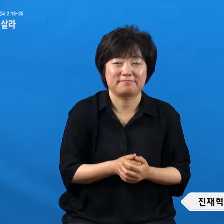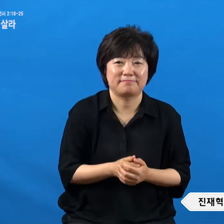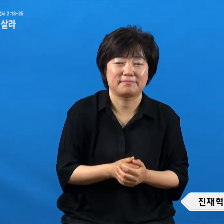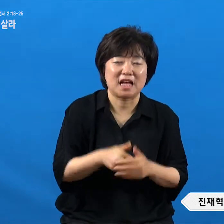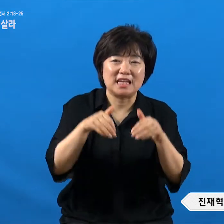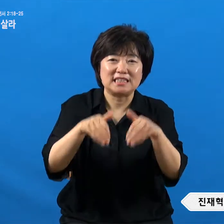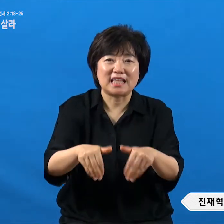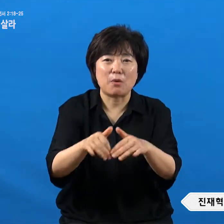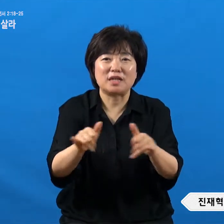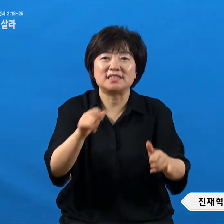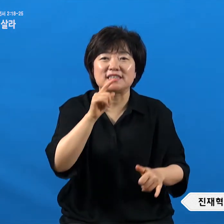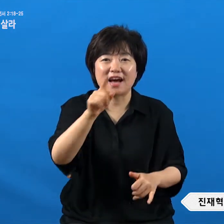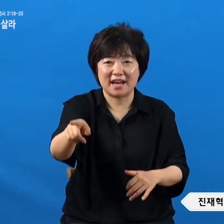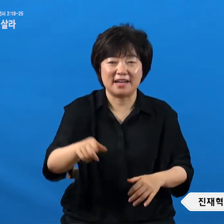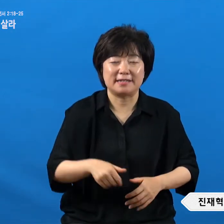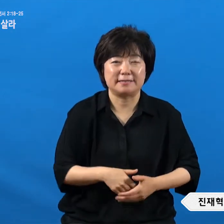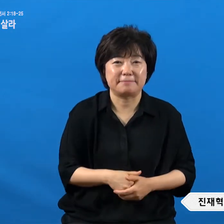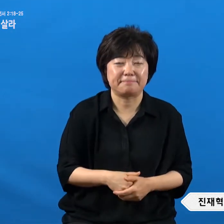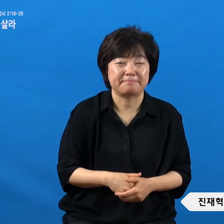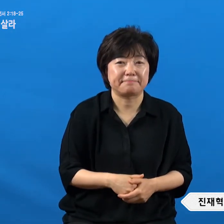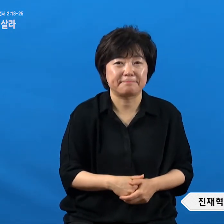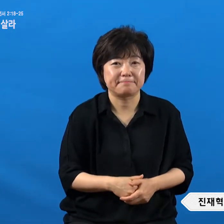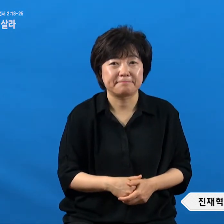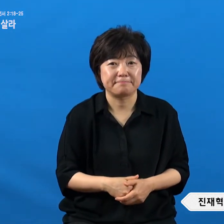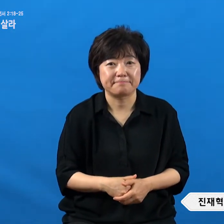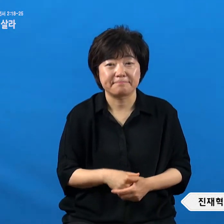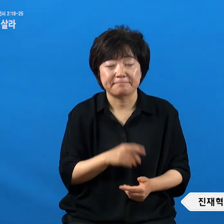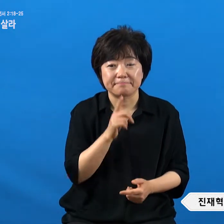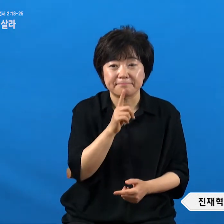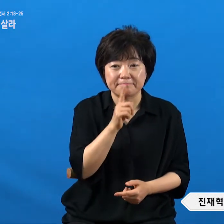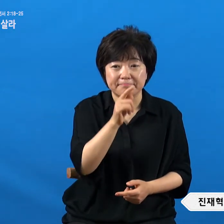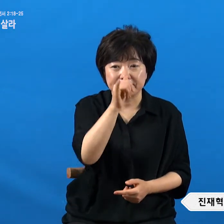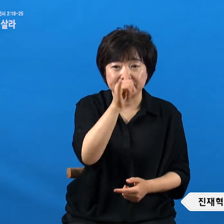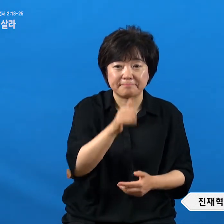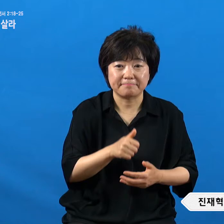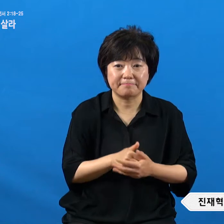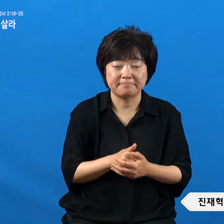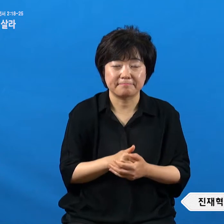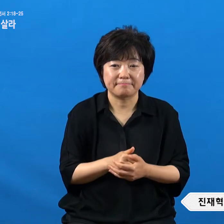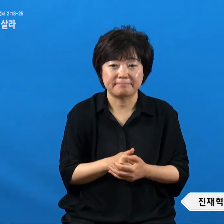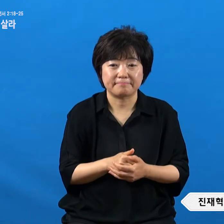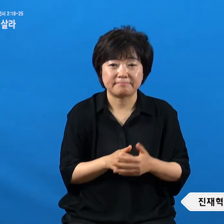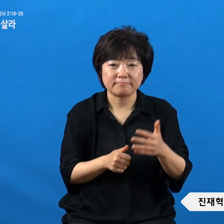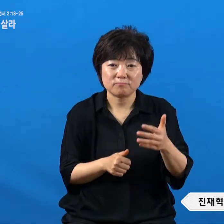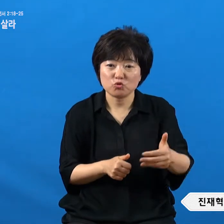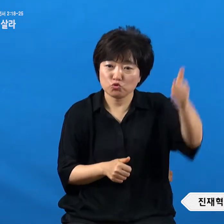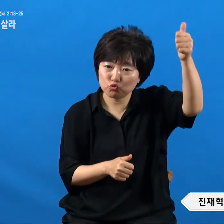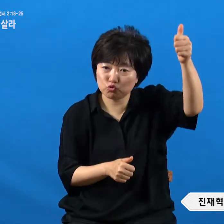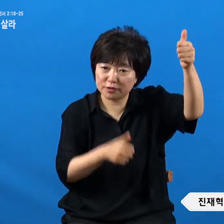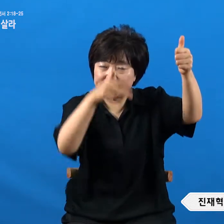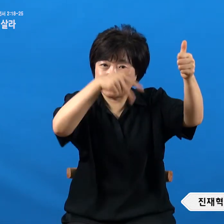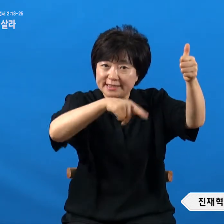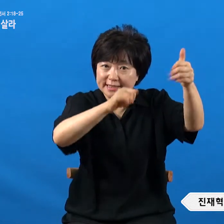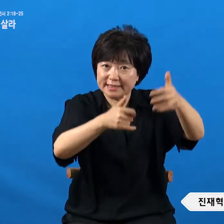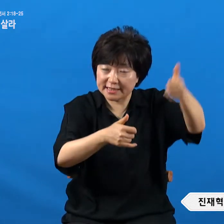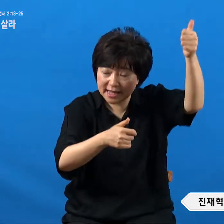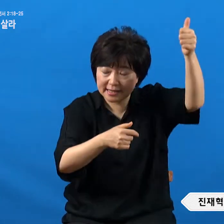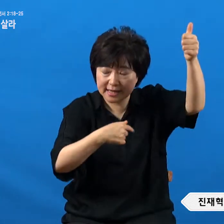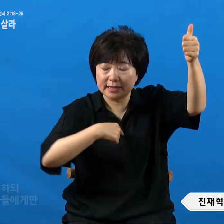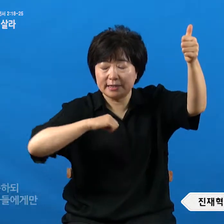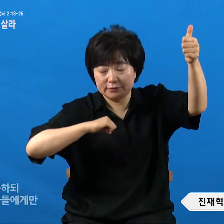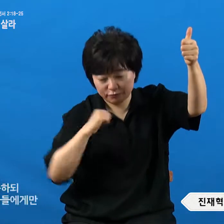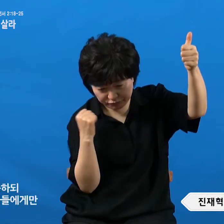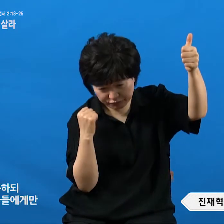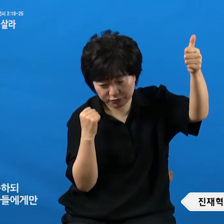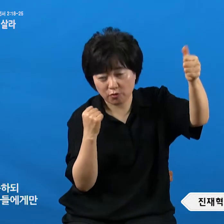계십니다. 사완들아라고 말씀하시며 이렇게 말씀하십니다. 주인들에게 순종하되